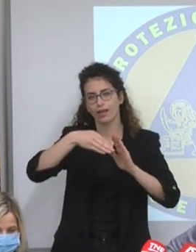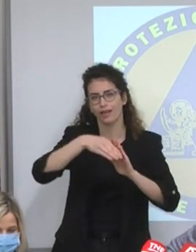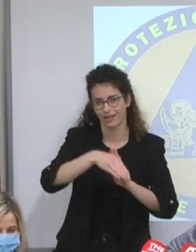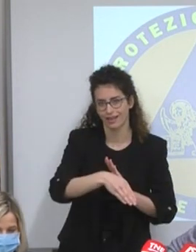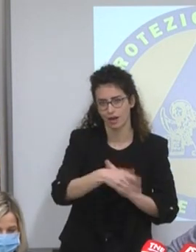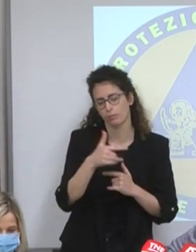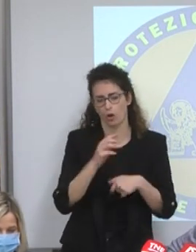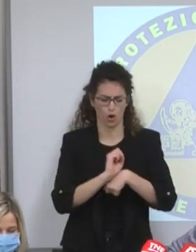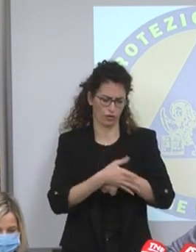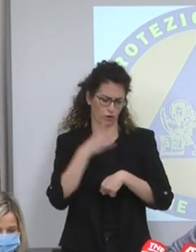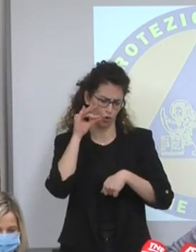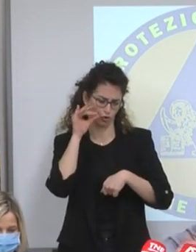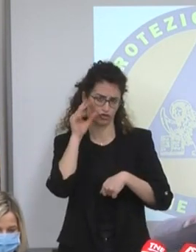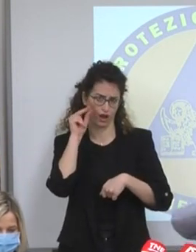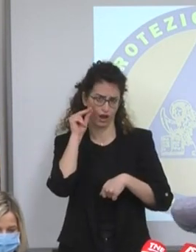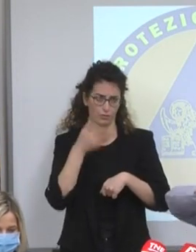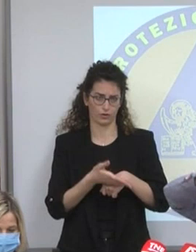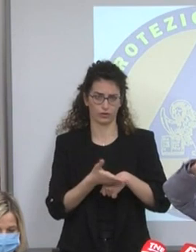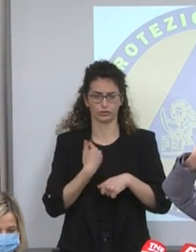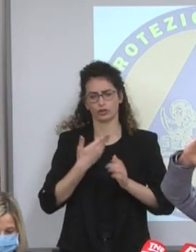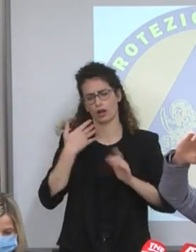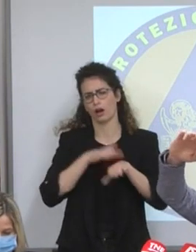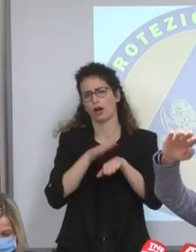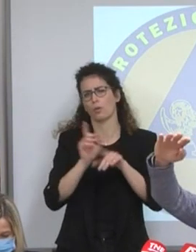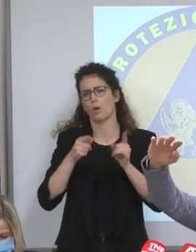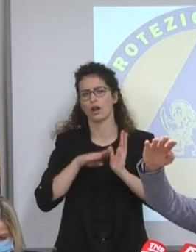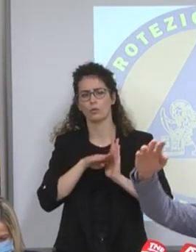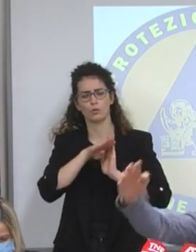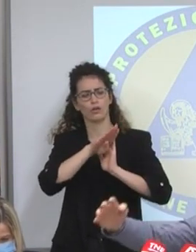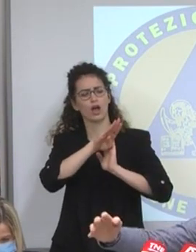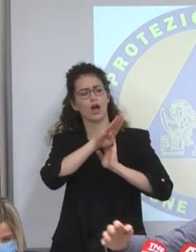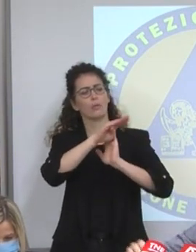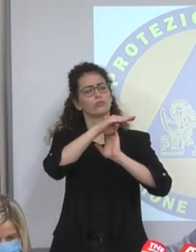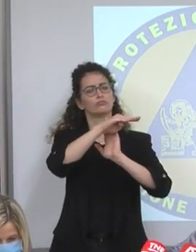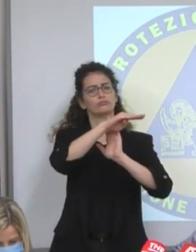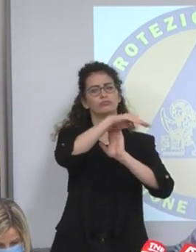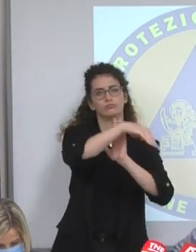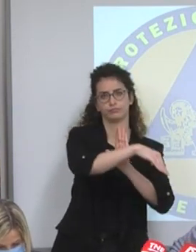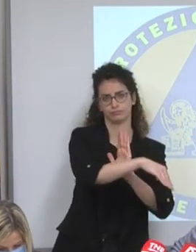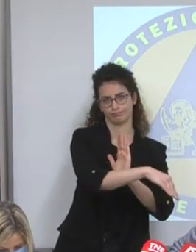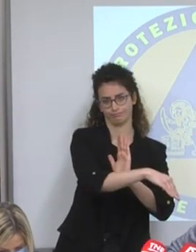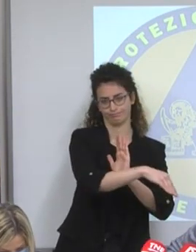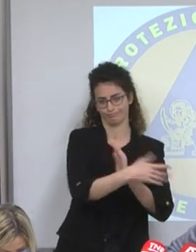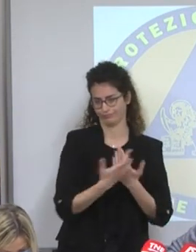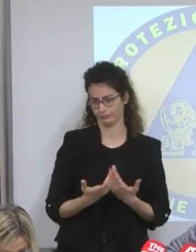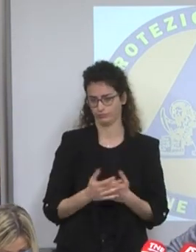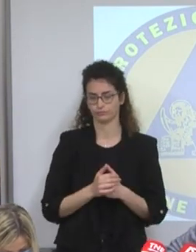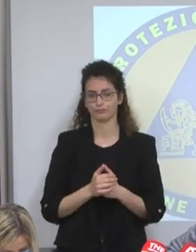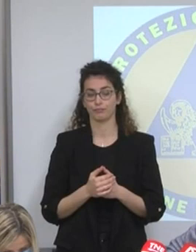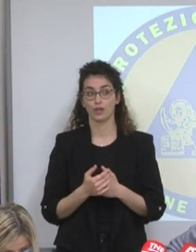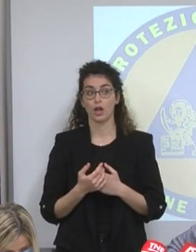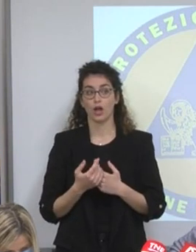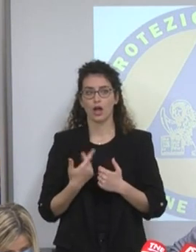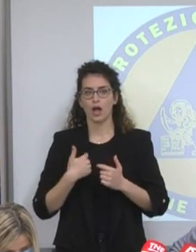questo covi no ci ha abituato queste curve che salgono salgono poi si stabilizzano e scendono non sappiamo quando